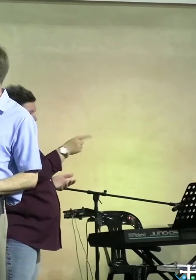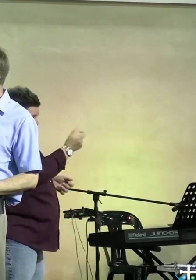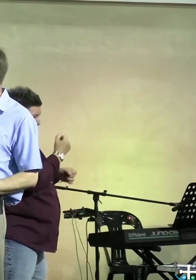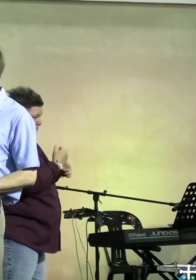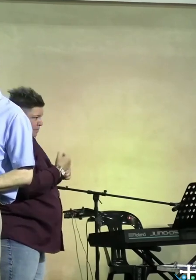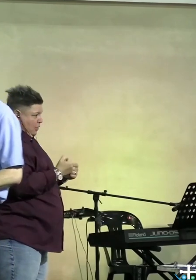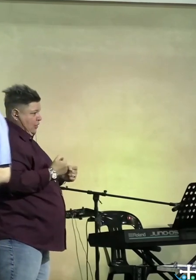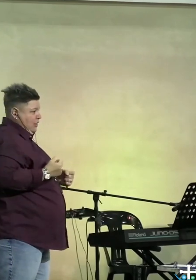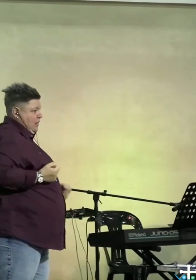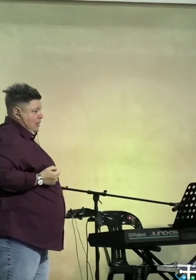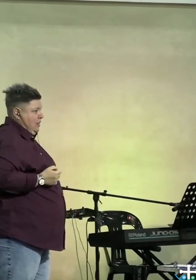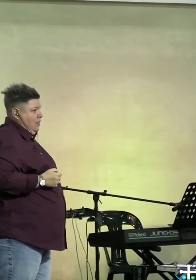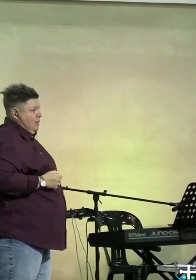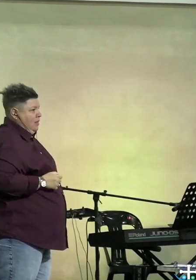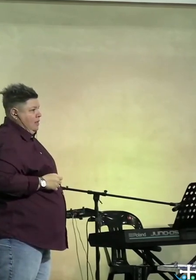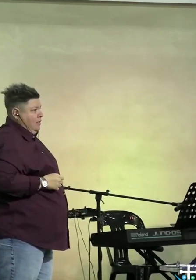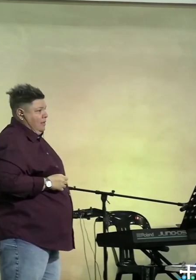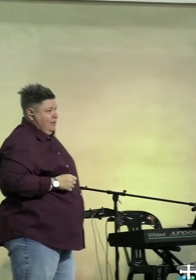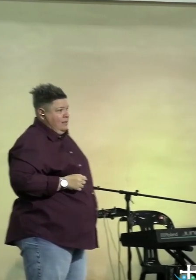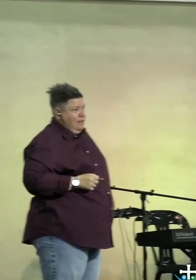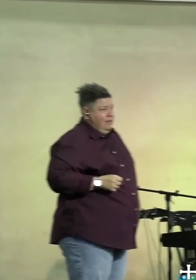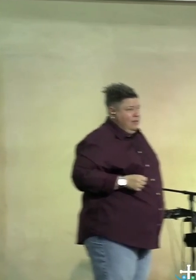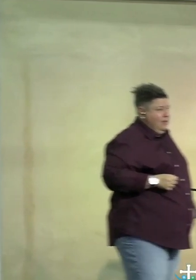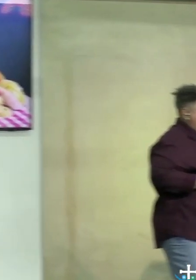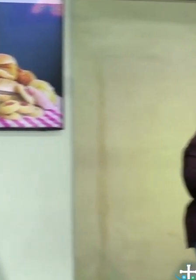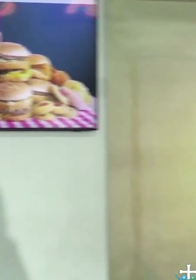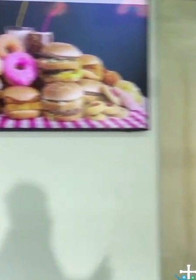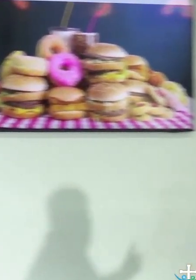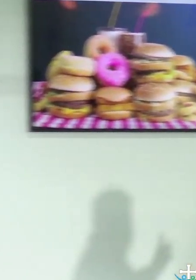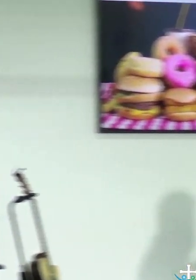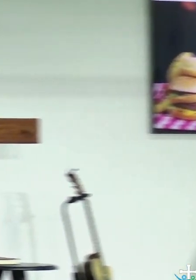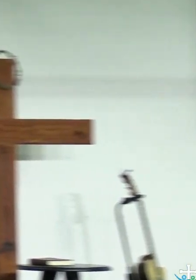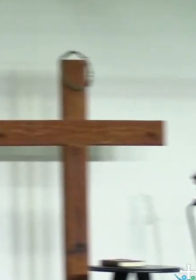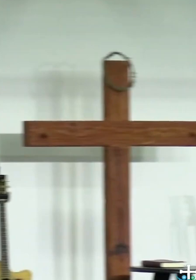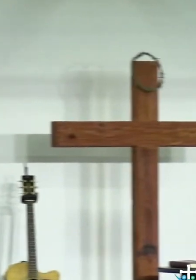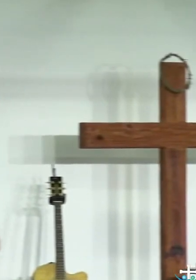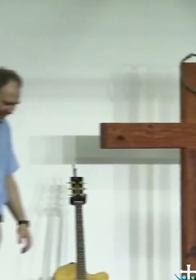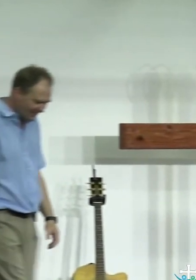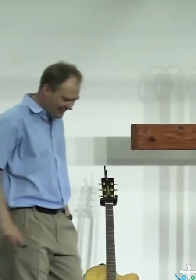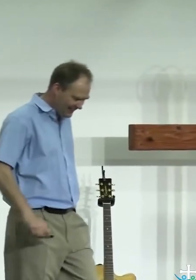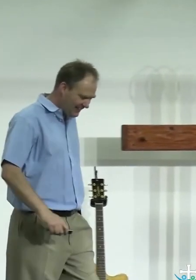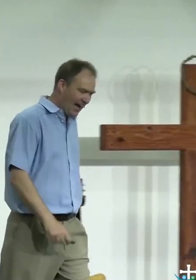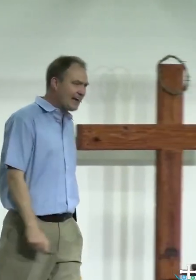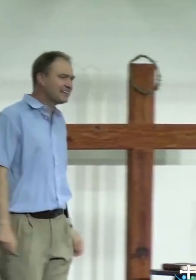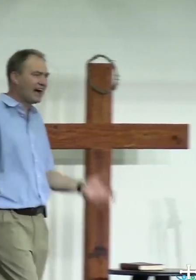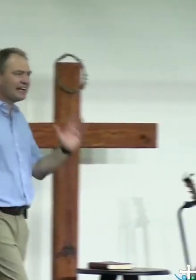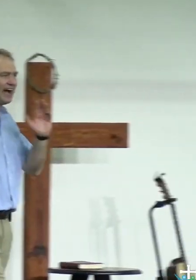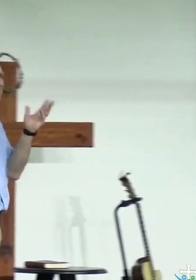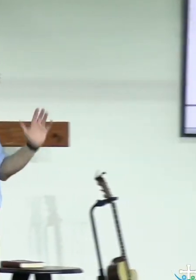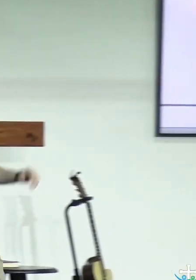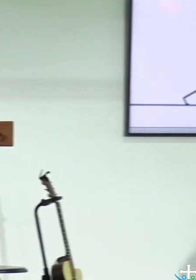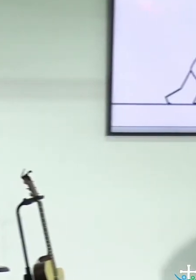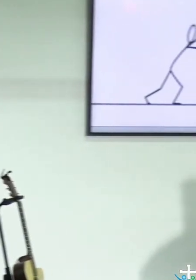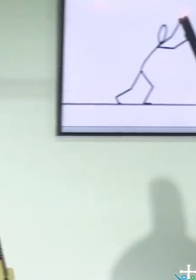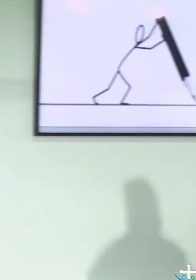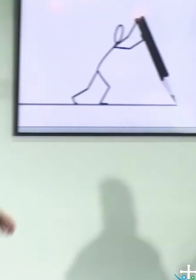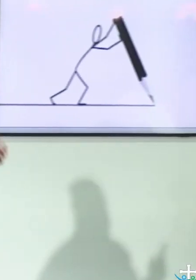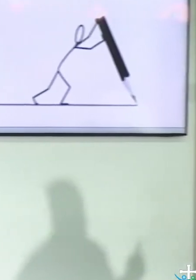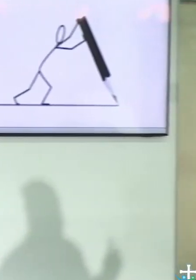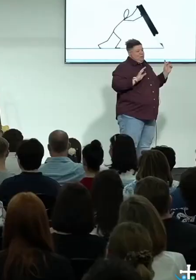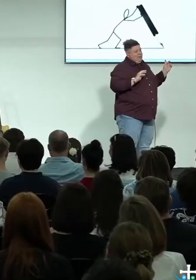kom ons eet, drink en wees vrolik. Nee, ek hou nie,